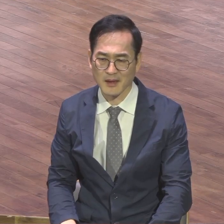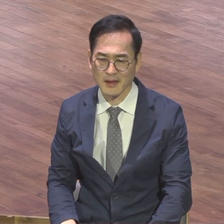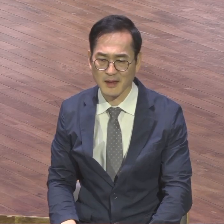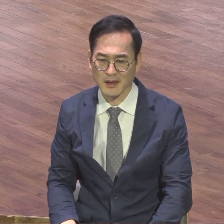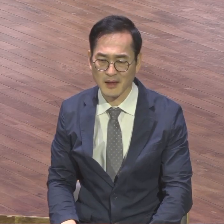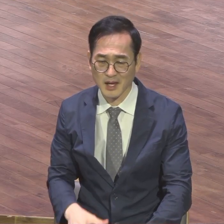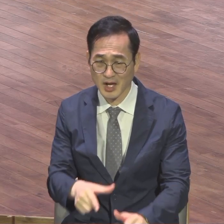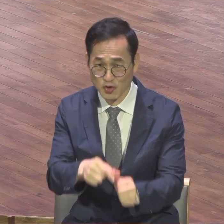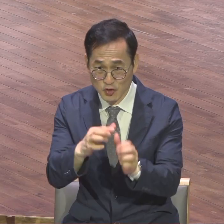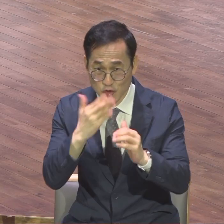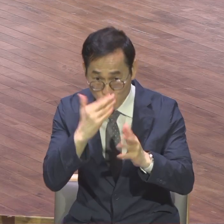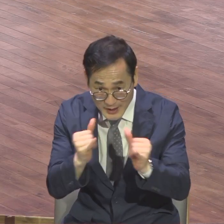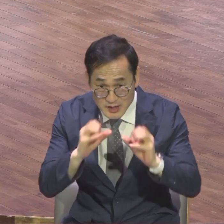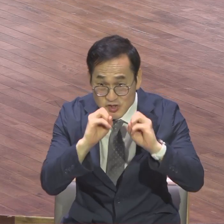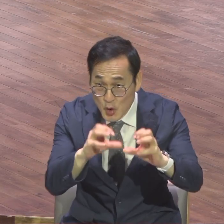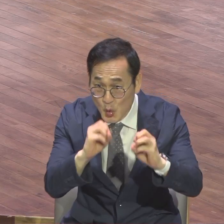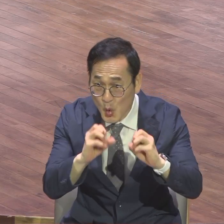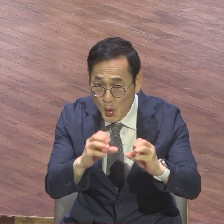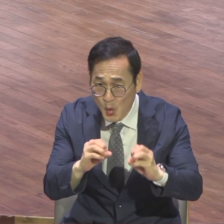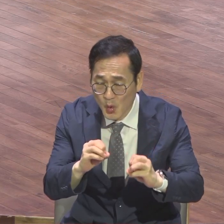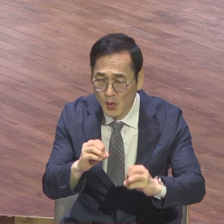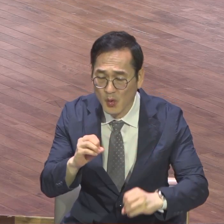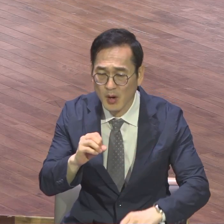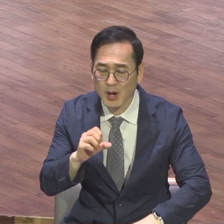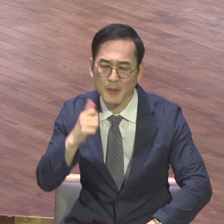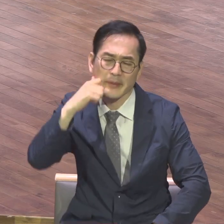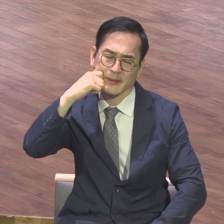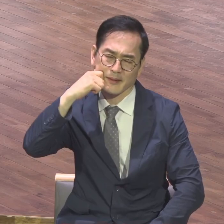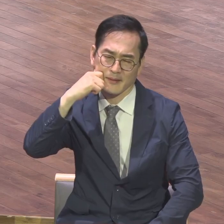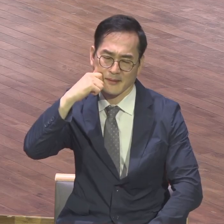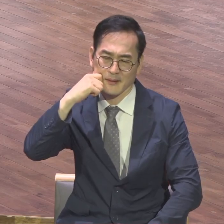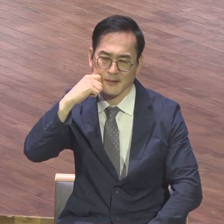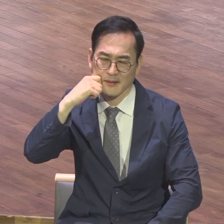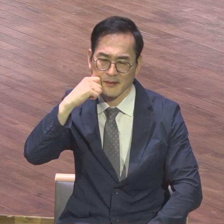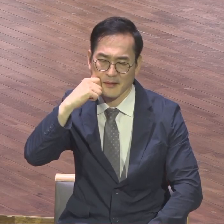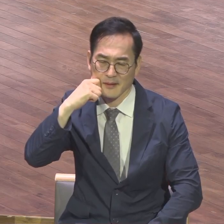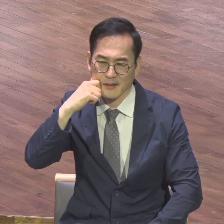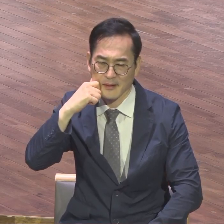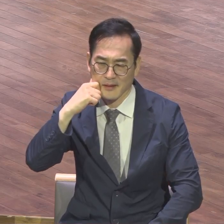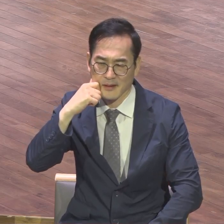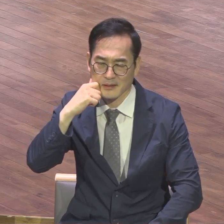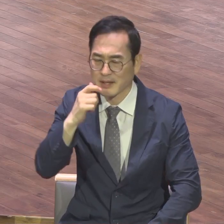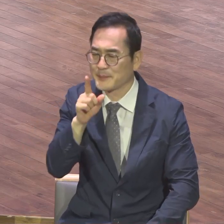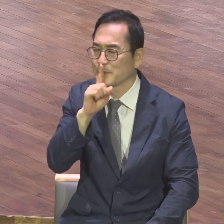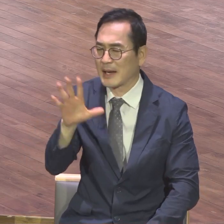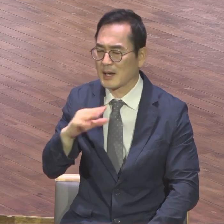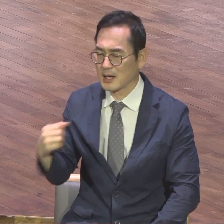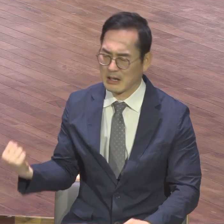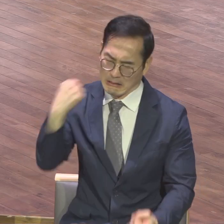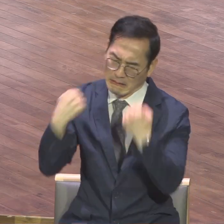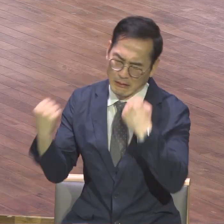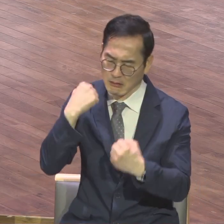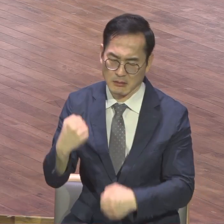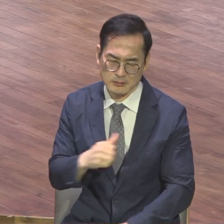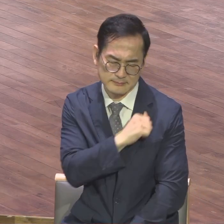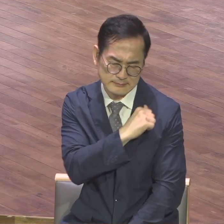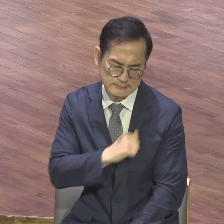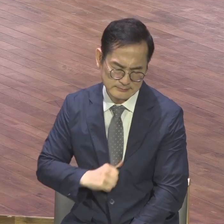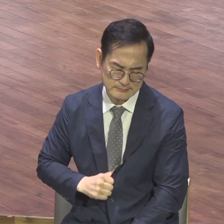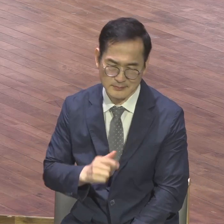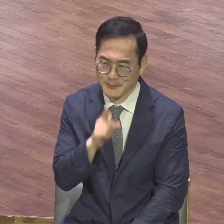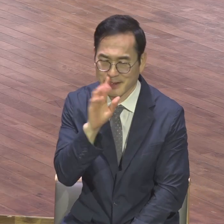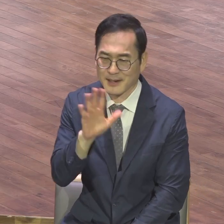구원 사역 하는데 로마 사람 됐으니까. 그래서 그 큰 걸림돌이 되기 때문에 바울이 뭐냐?